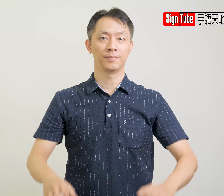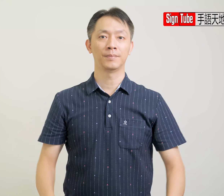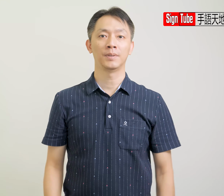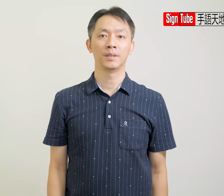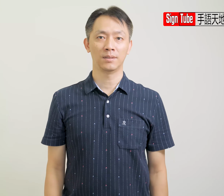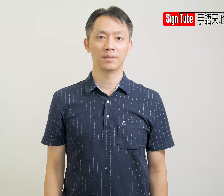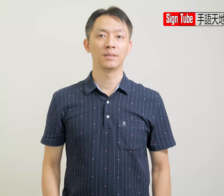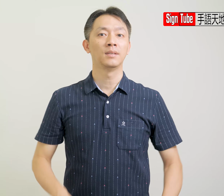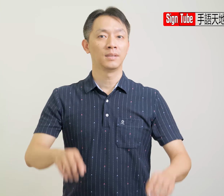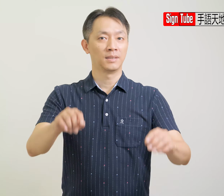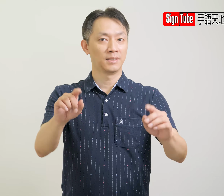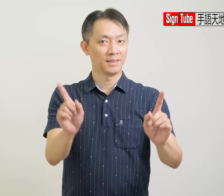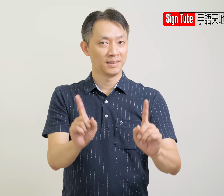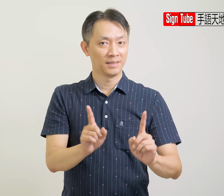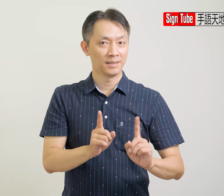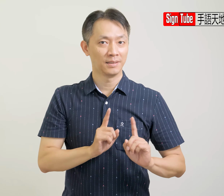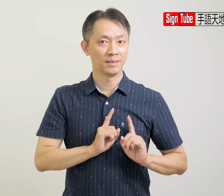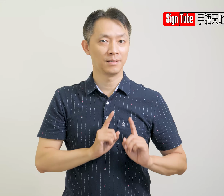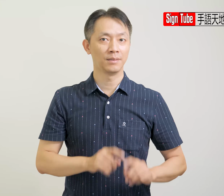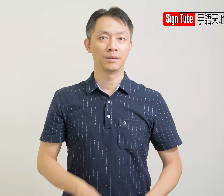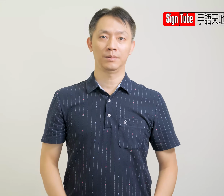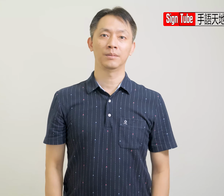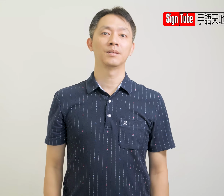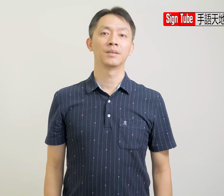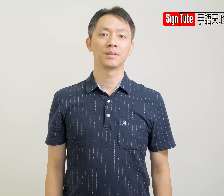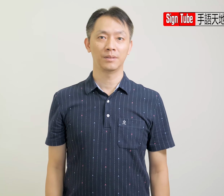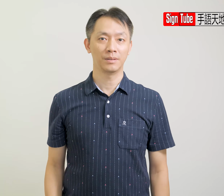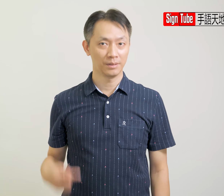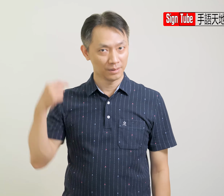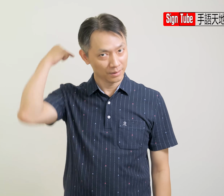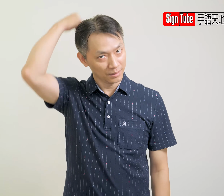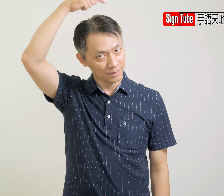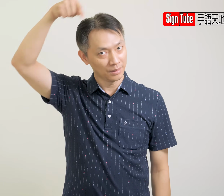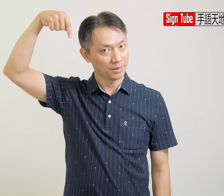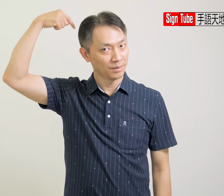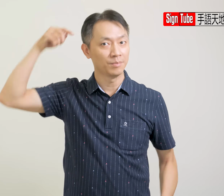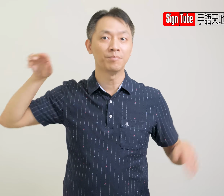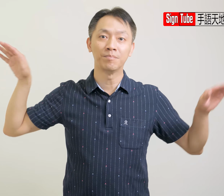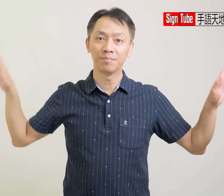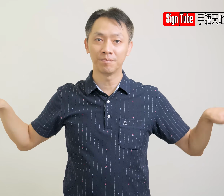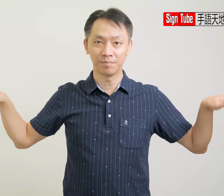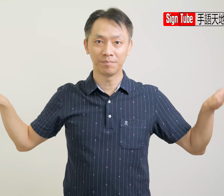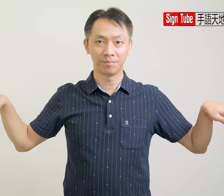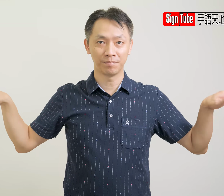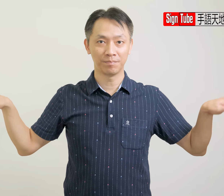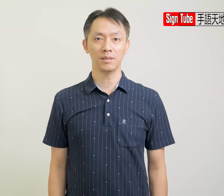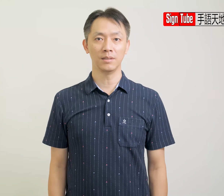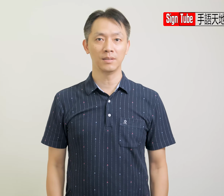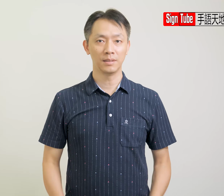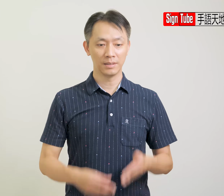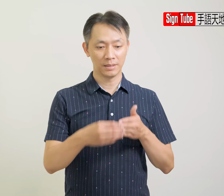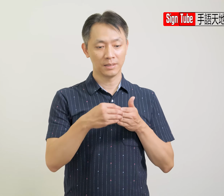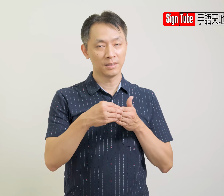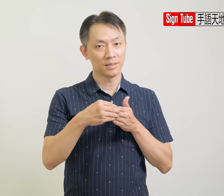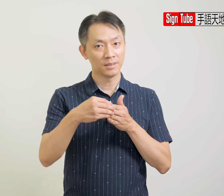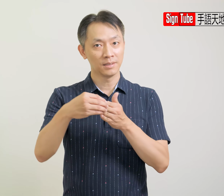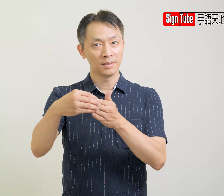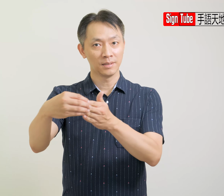中太多的感动，你是我的天使，一路指